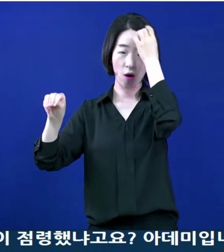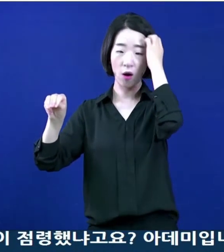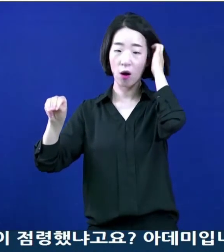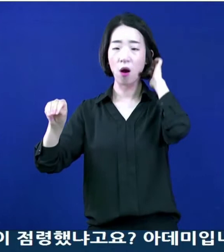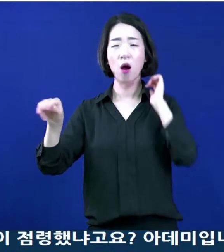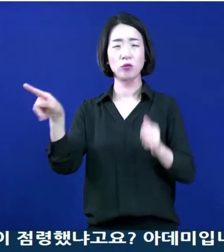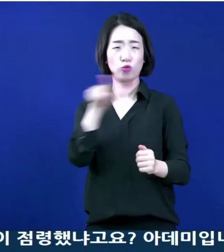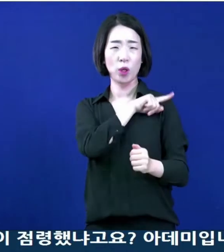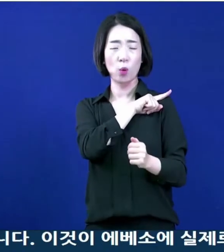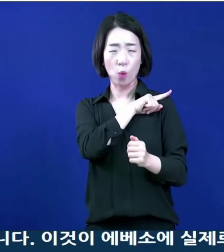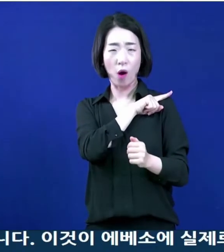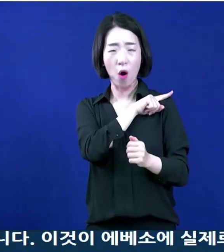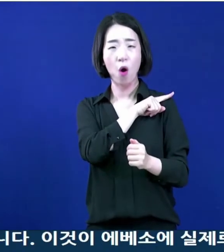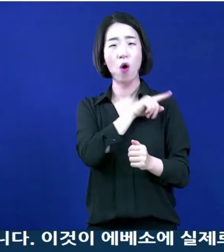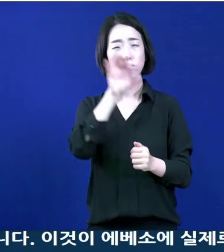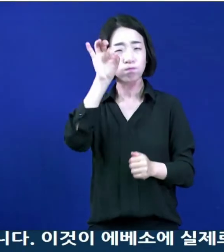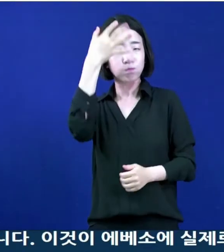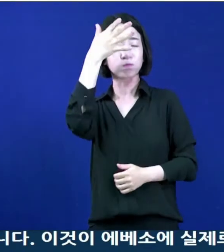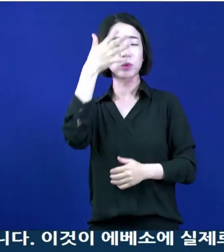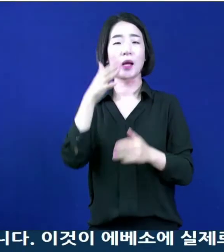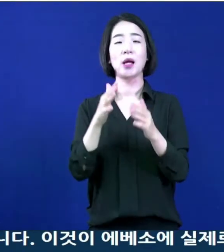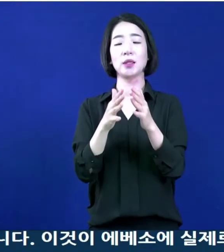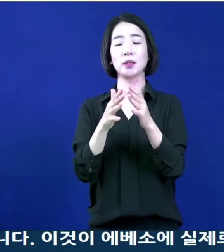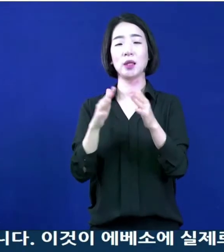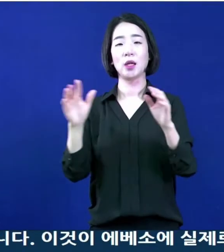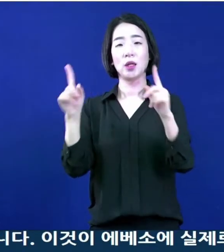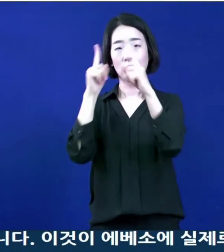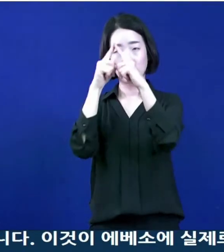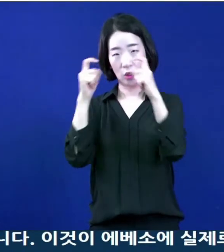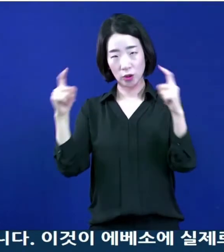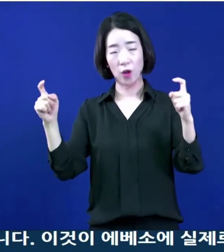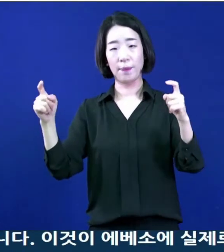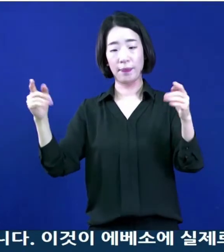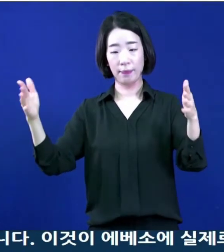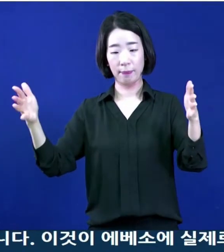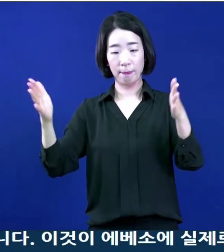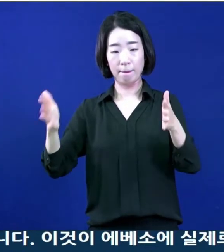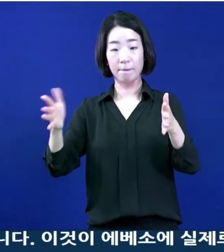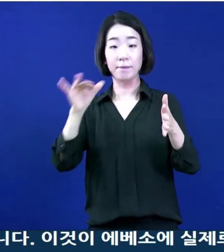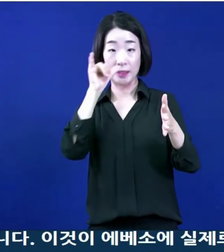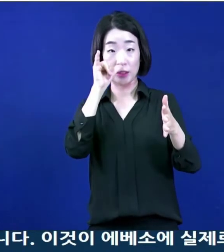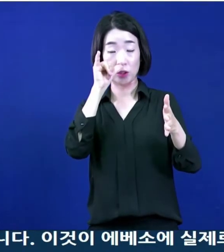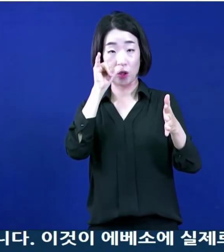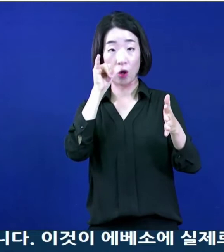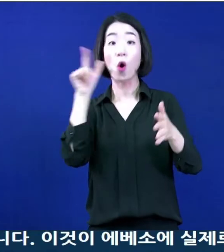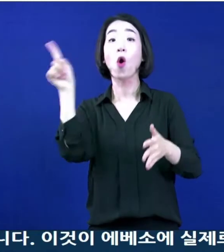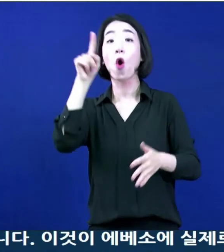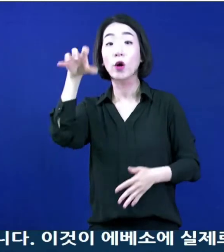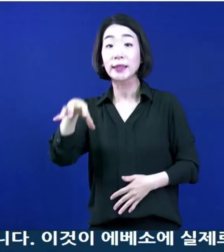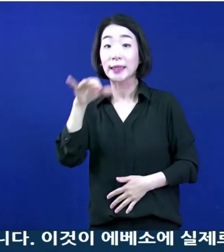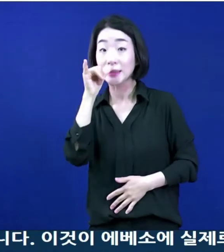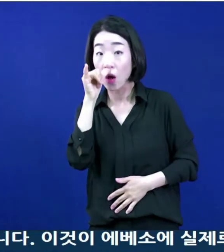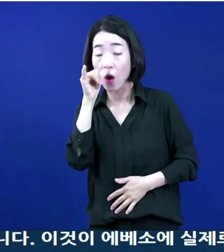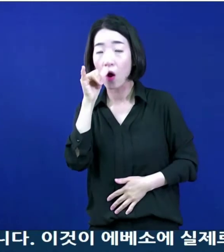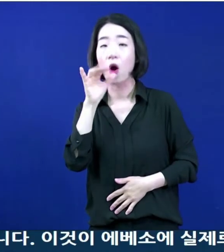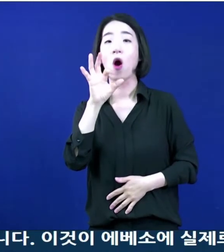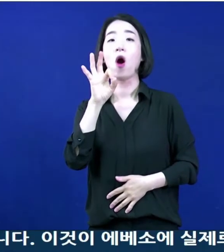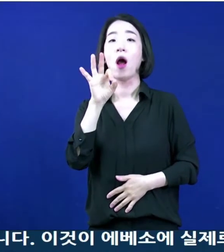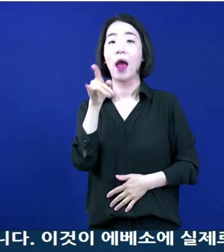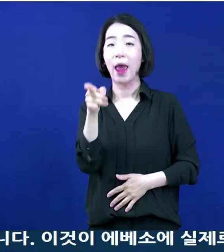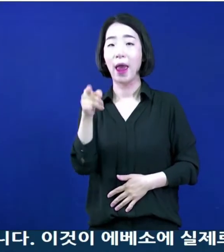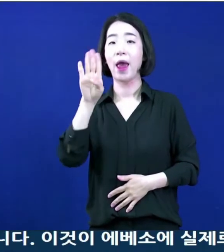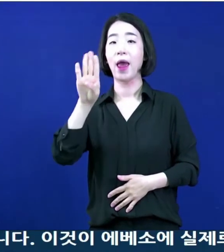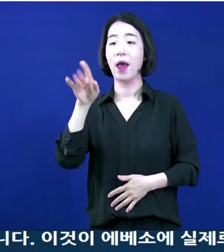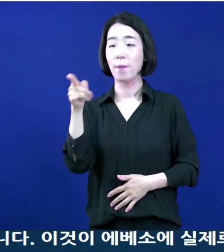불가사의 중에 하나가 이 아데미 신전입니다. 이 아데미 신전이 어디에 있었다고요? 에베소에 있었습니다.